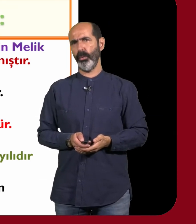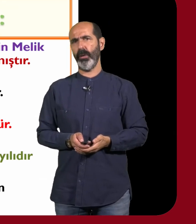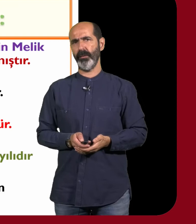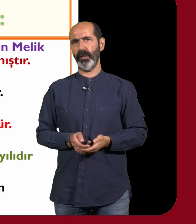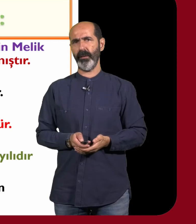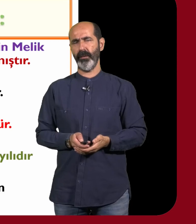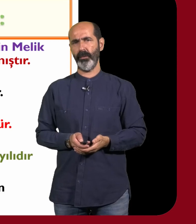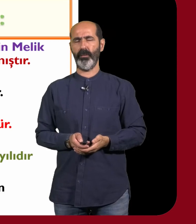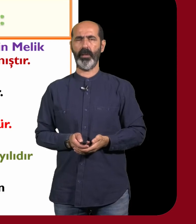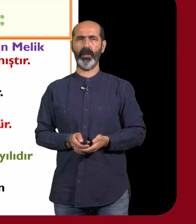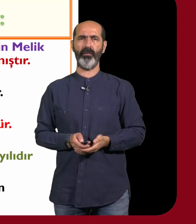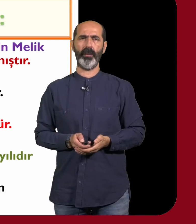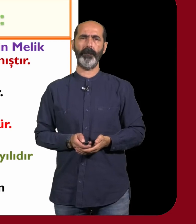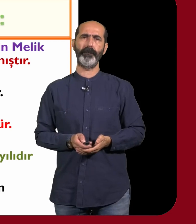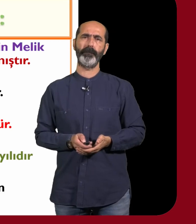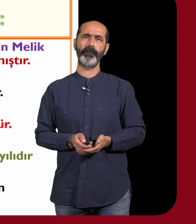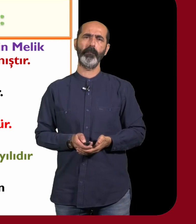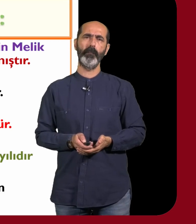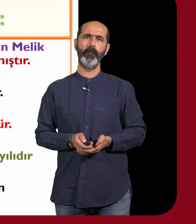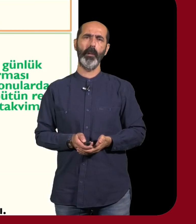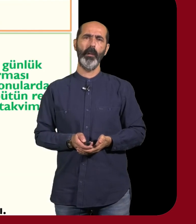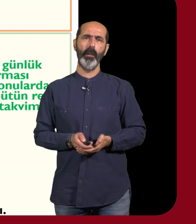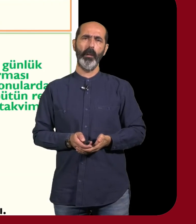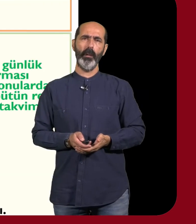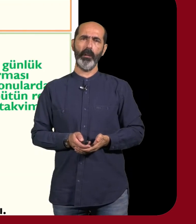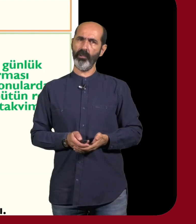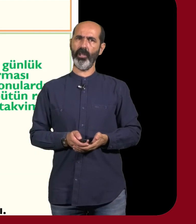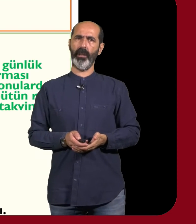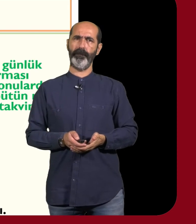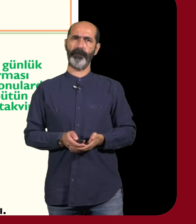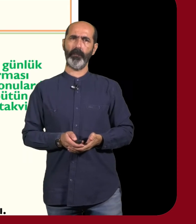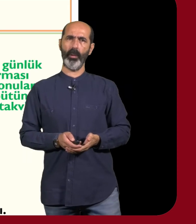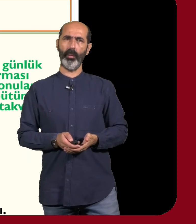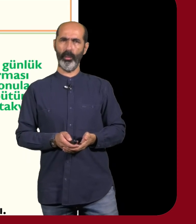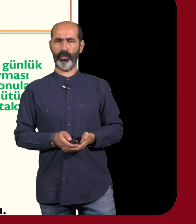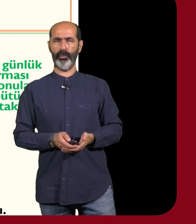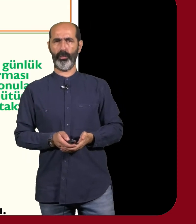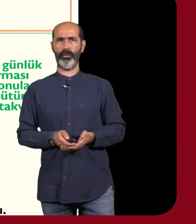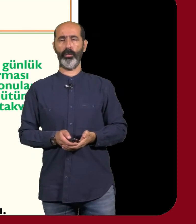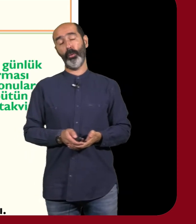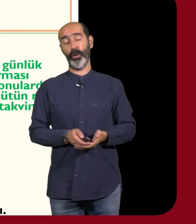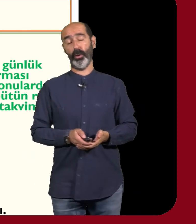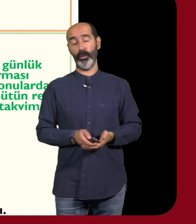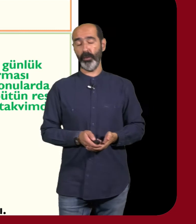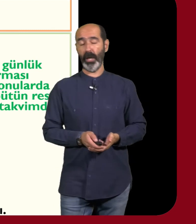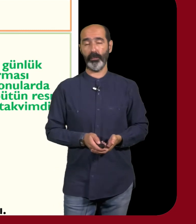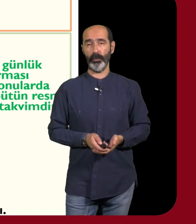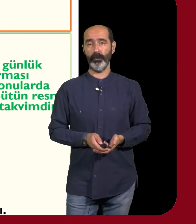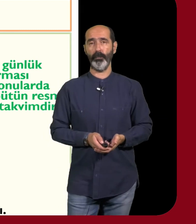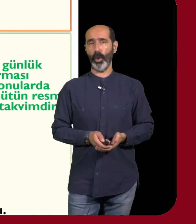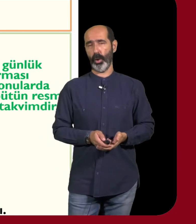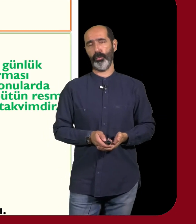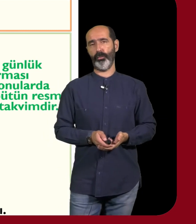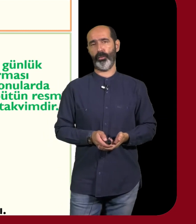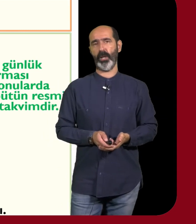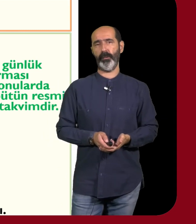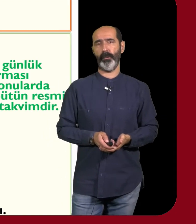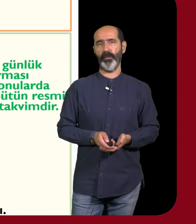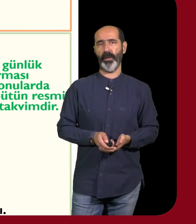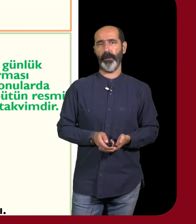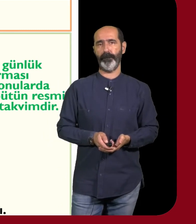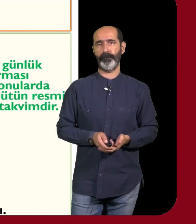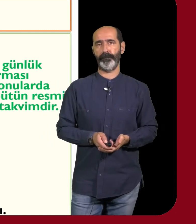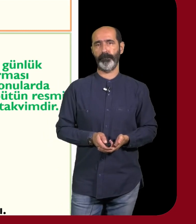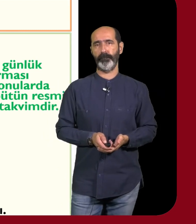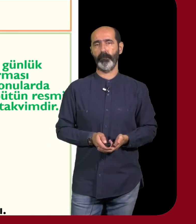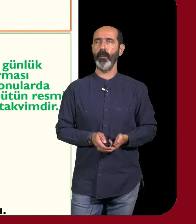yaptılar kullandılar göz Arkadaşlar bu geçelim 3. düzeltiyorum dördüncü